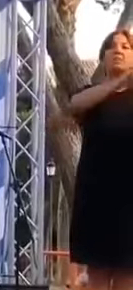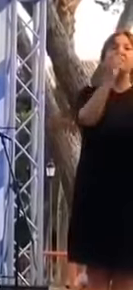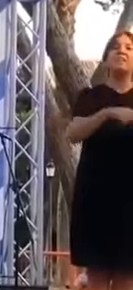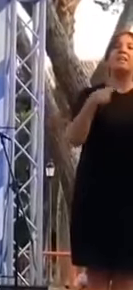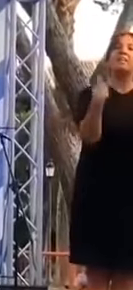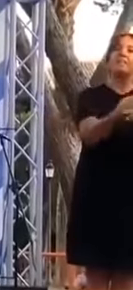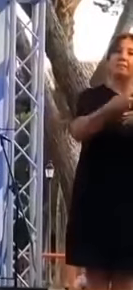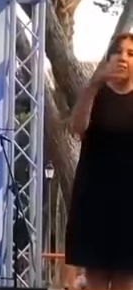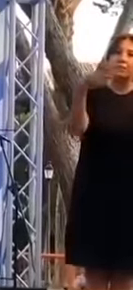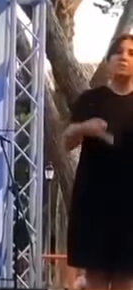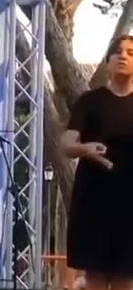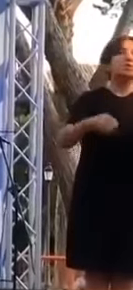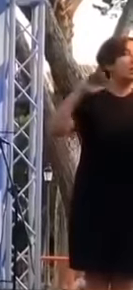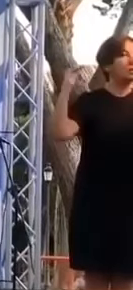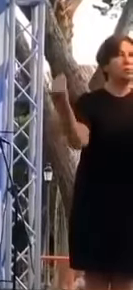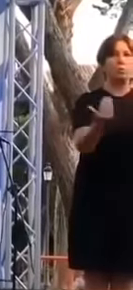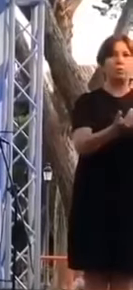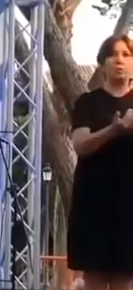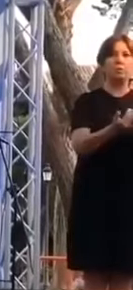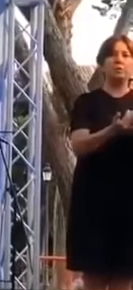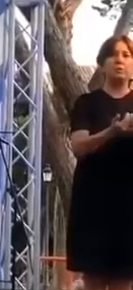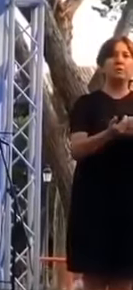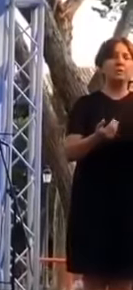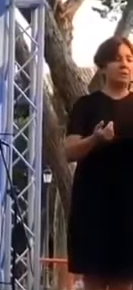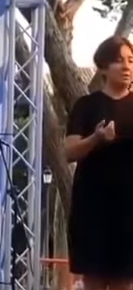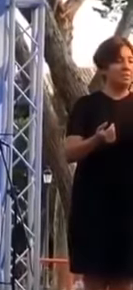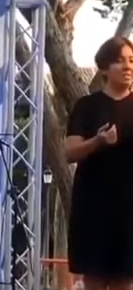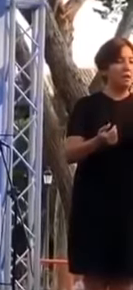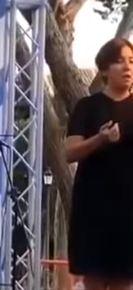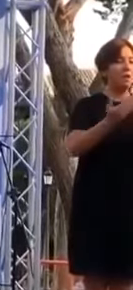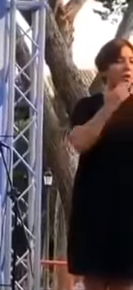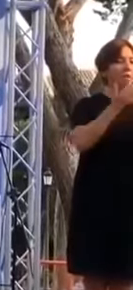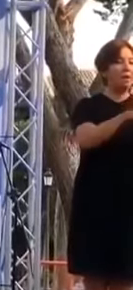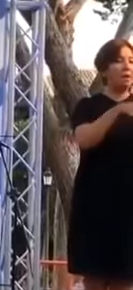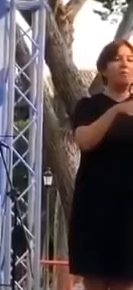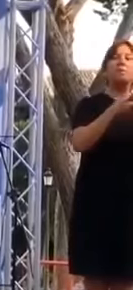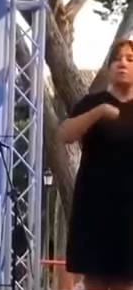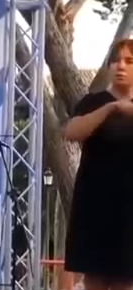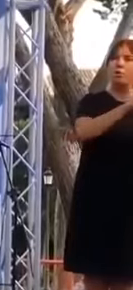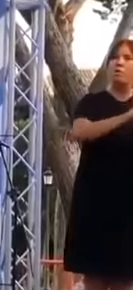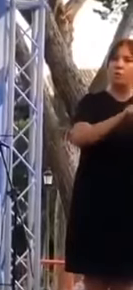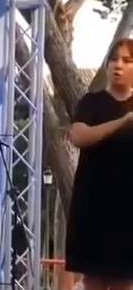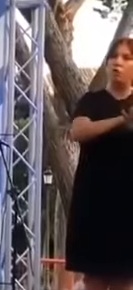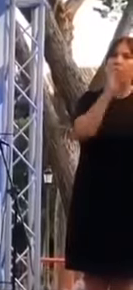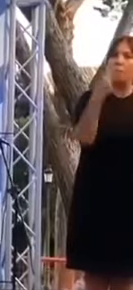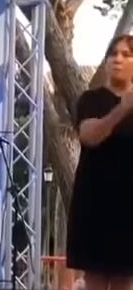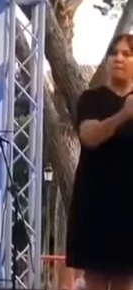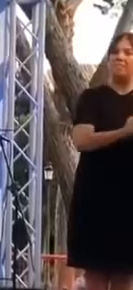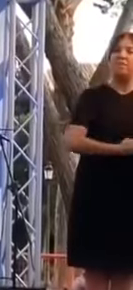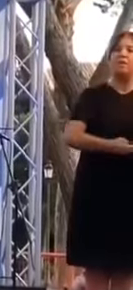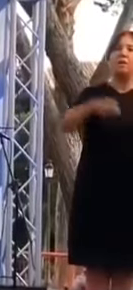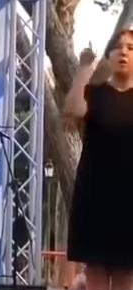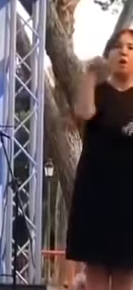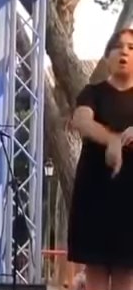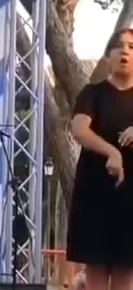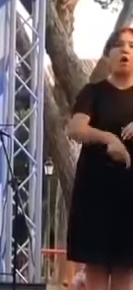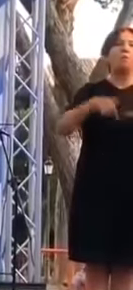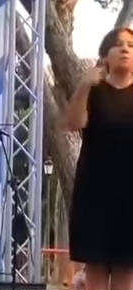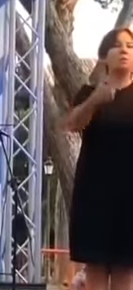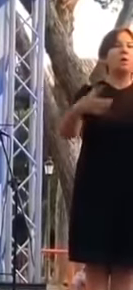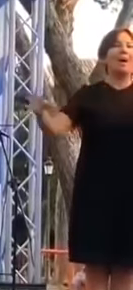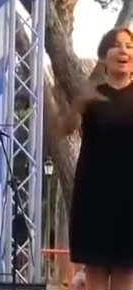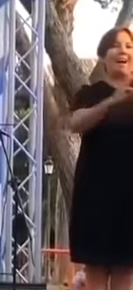decidano tutto. Guarda un po'. Dal singolo parlamentare, perché noi siamo pure per il voto di preferenza, obbligo di